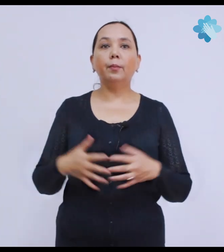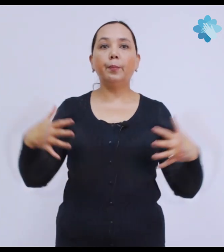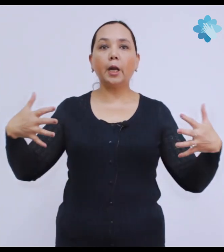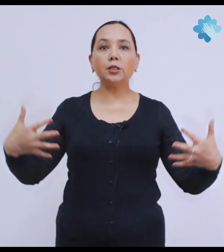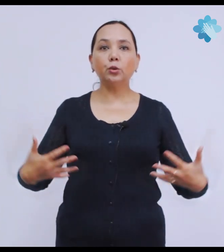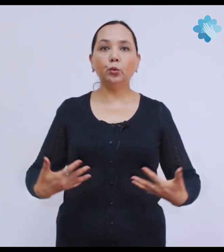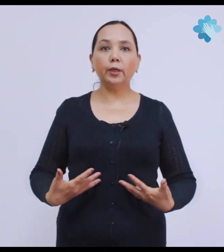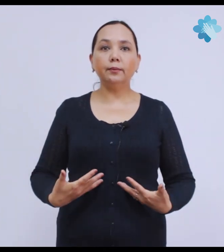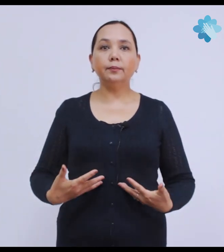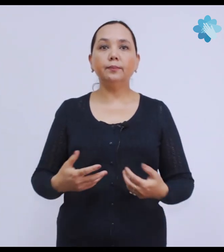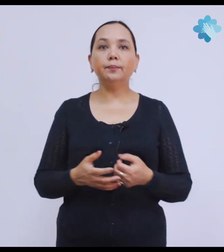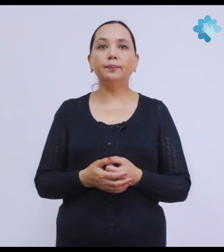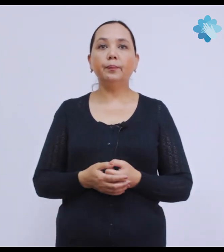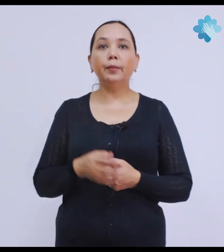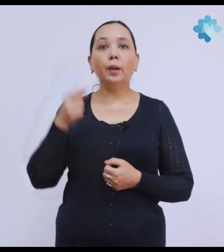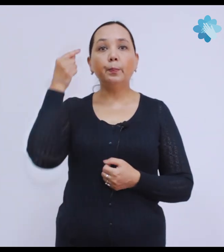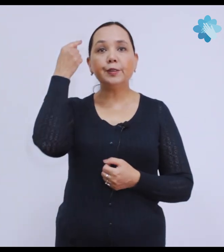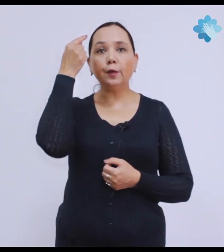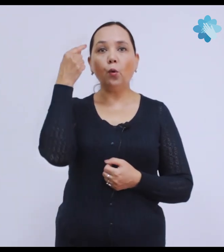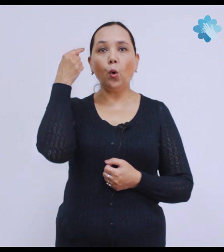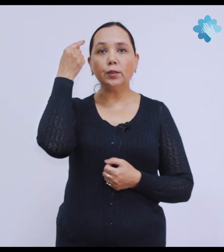простуда психоз